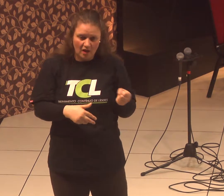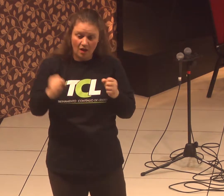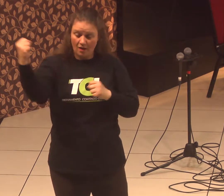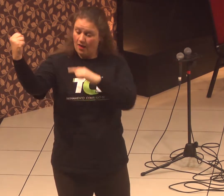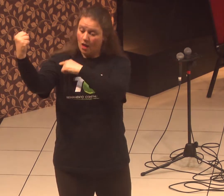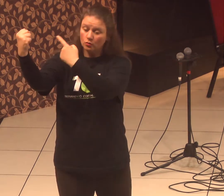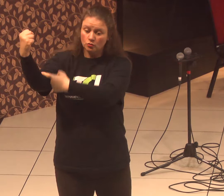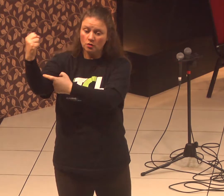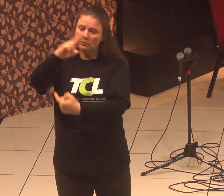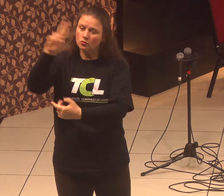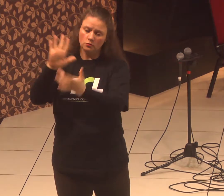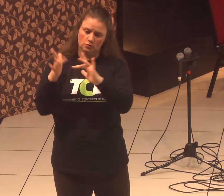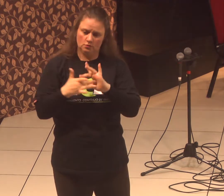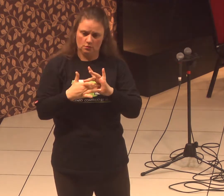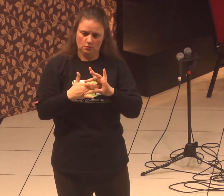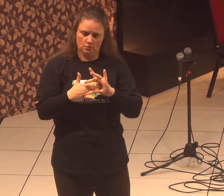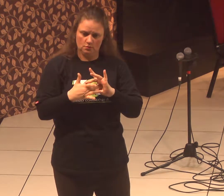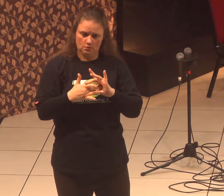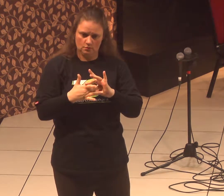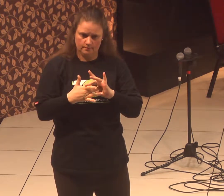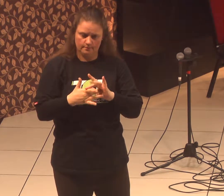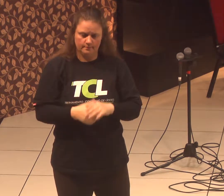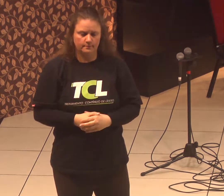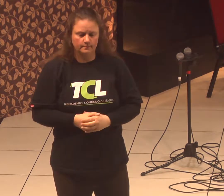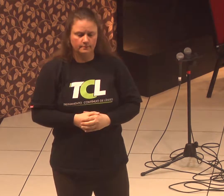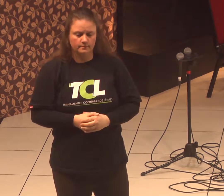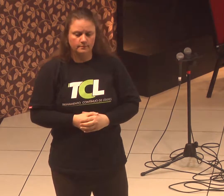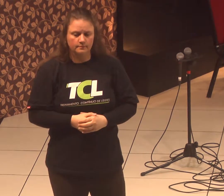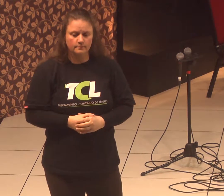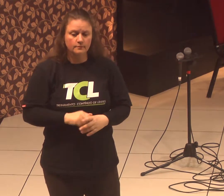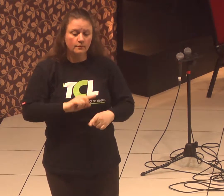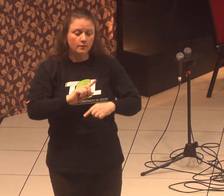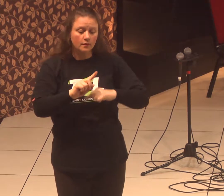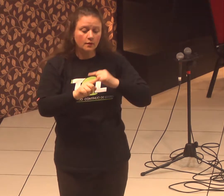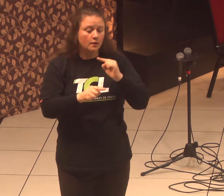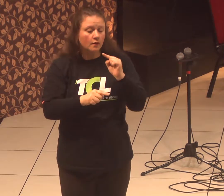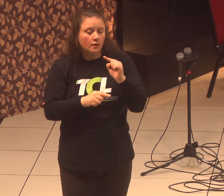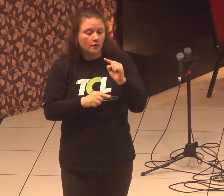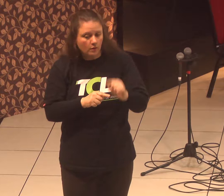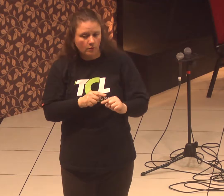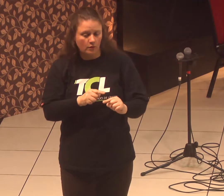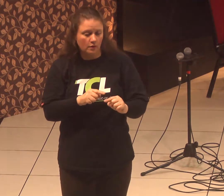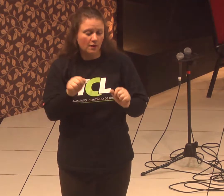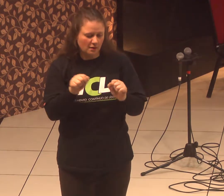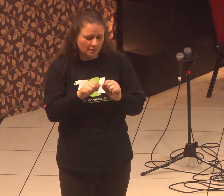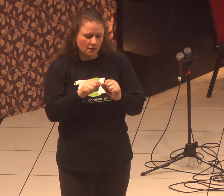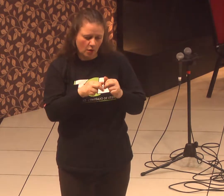autoridade do nome de Jesus, mas depois eles fizeram algo